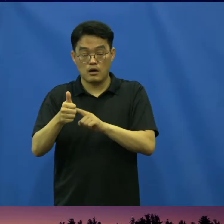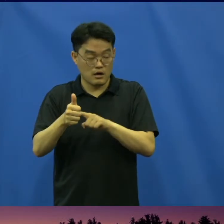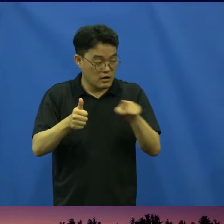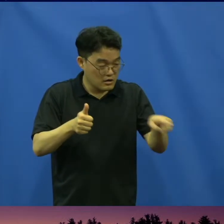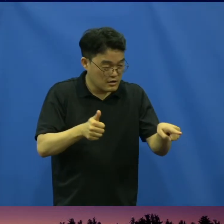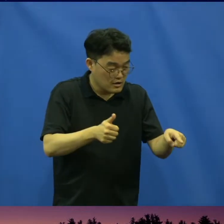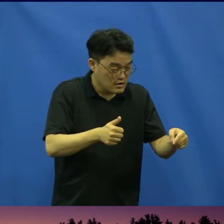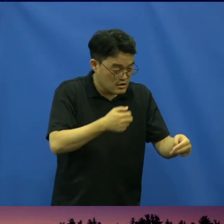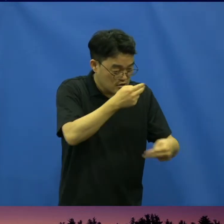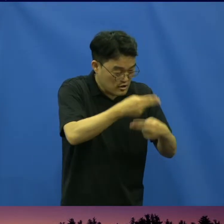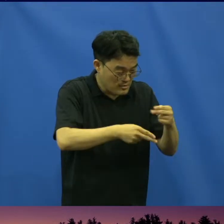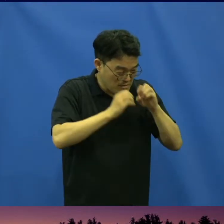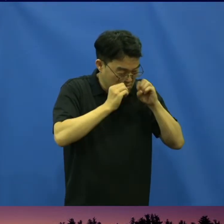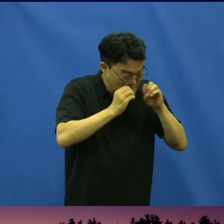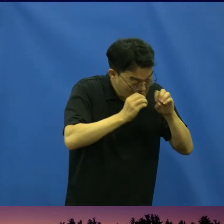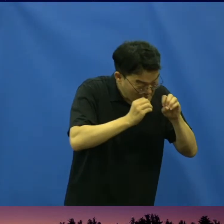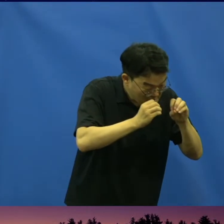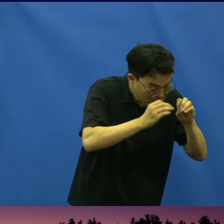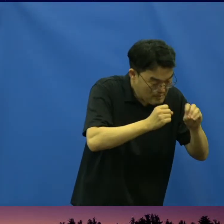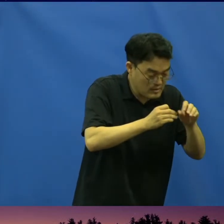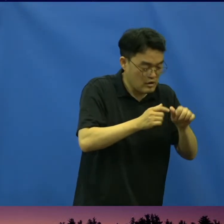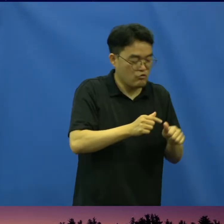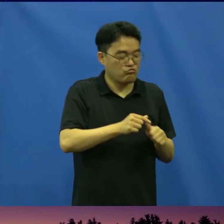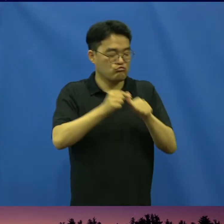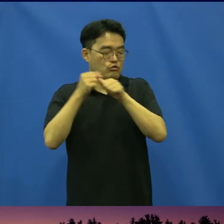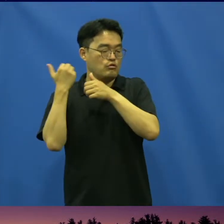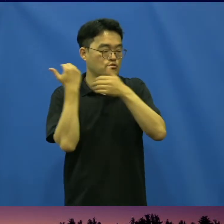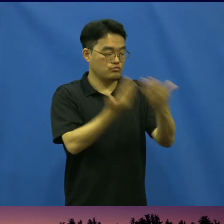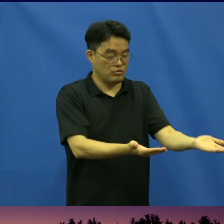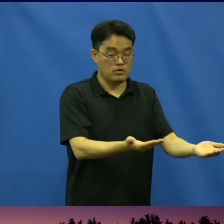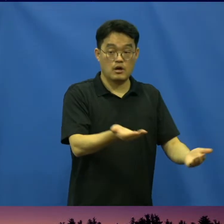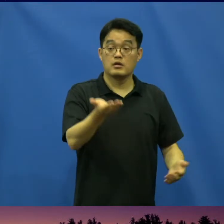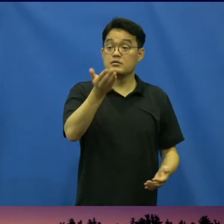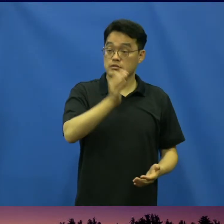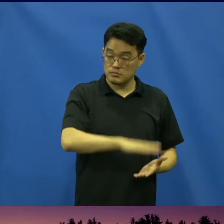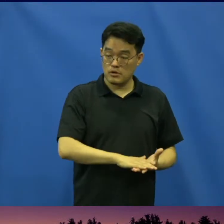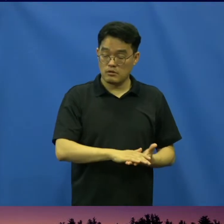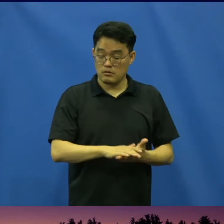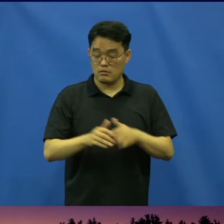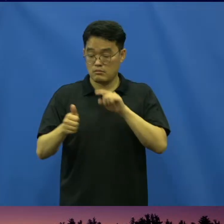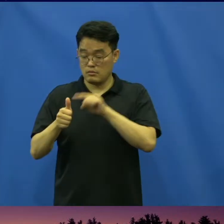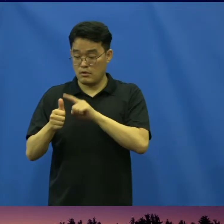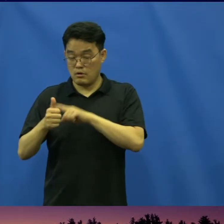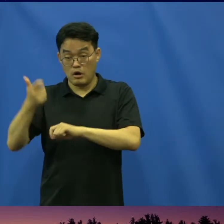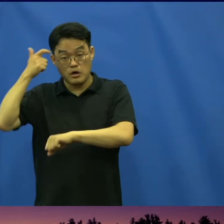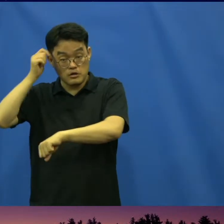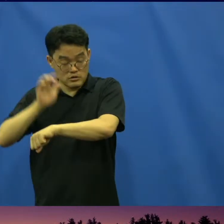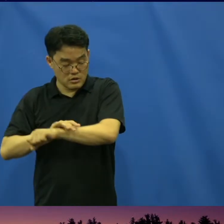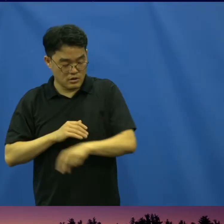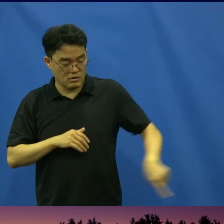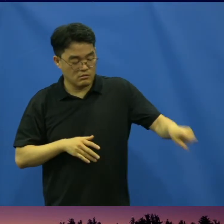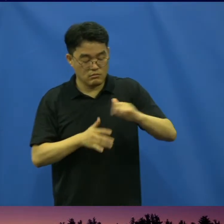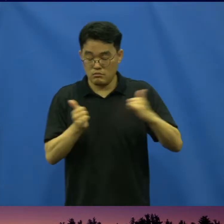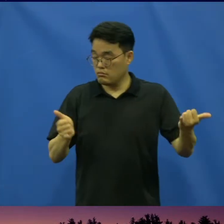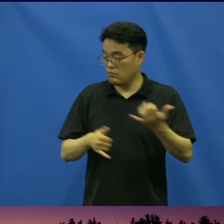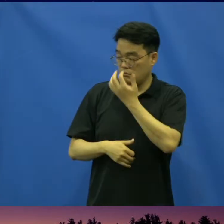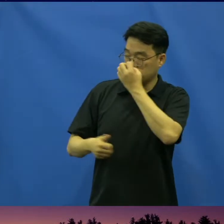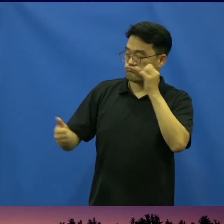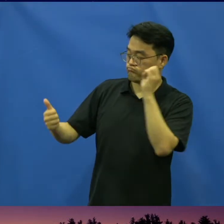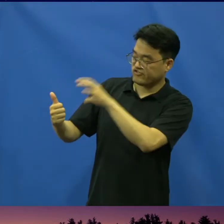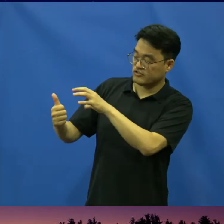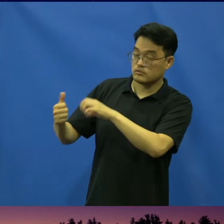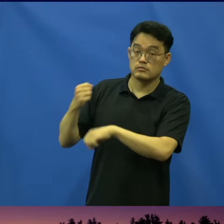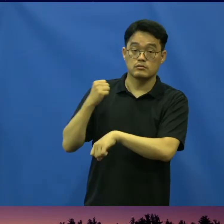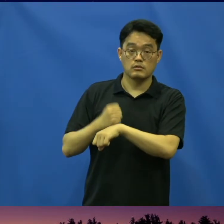없다. 지혜가 힘보다 낫지만은 가난한 자의 지혜가 멸시를 받아 그 말이 전혀 먹혀들지 않았다. 그러니까